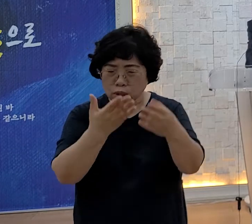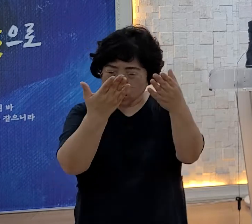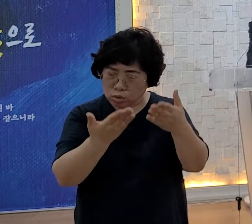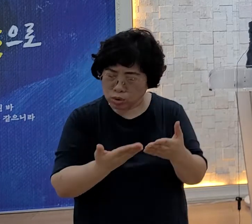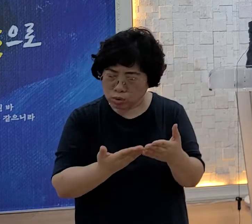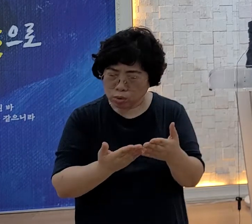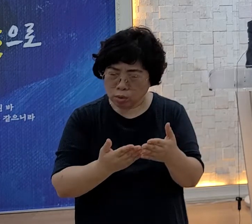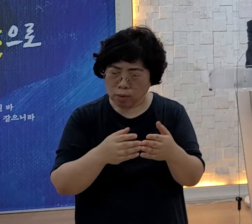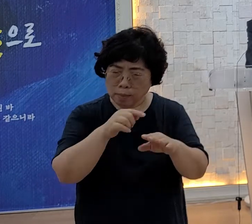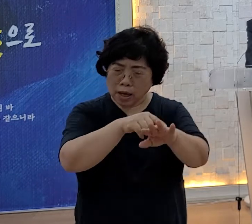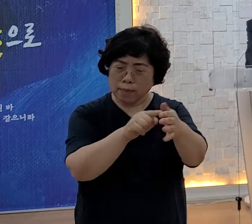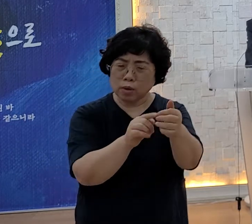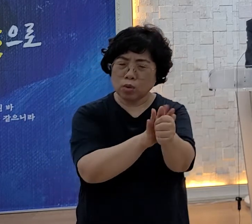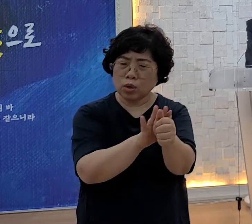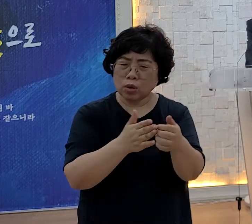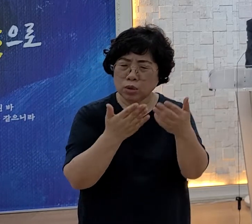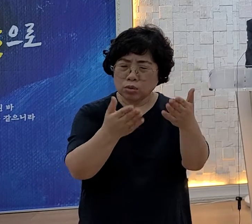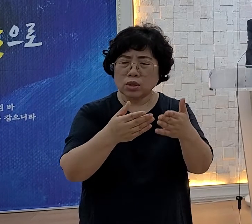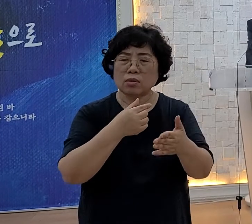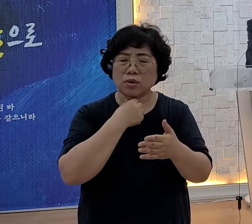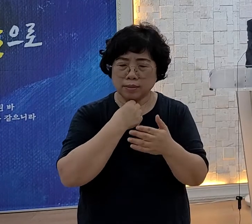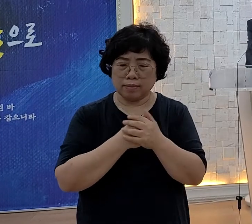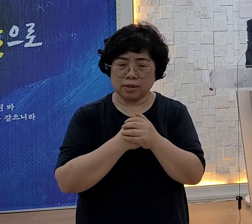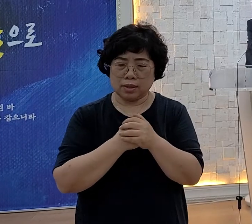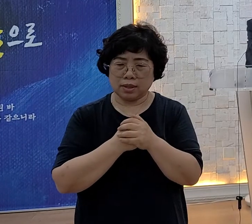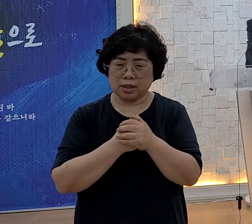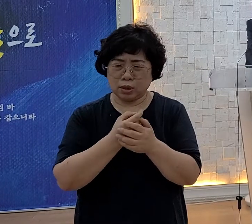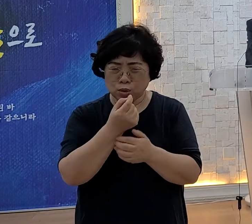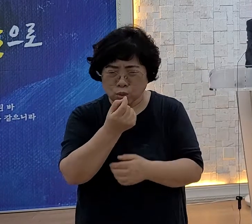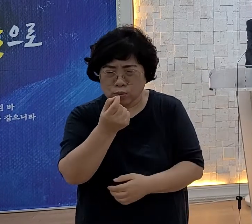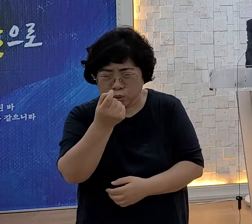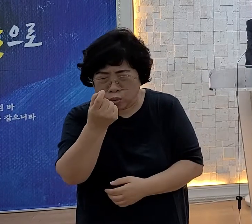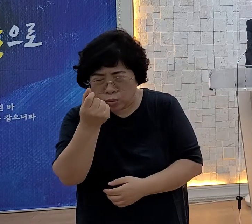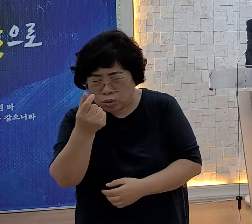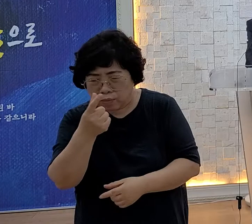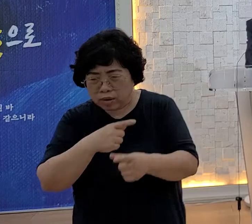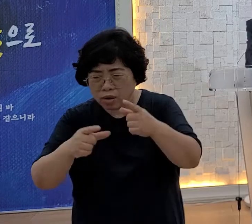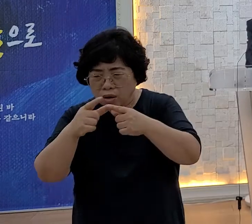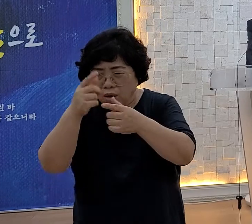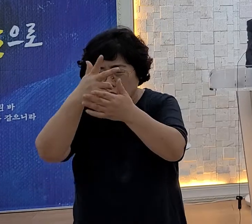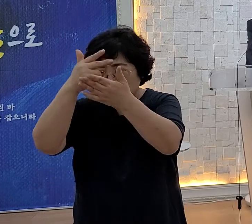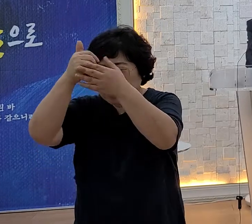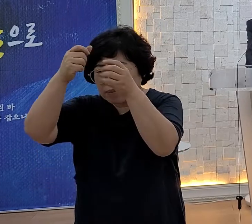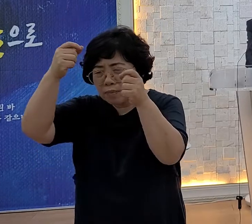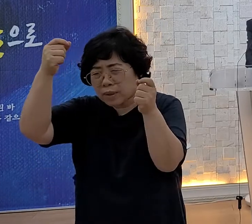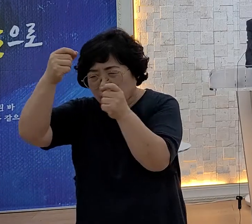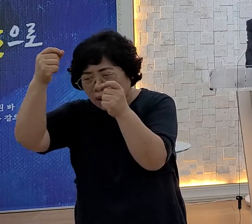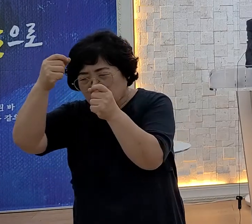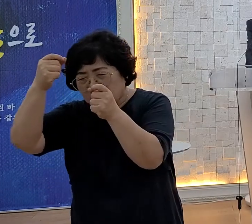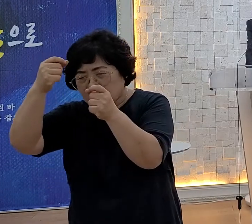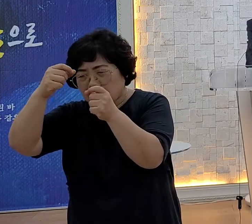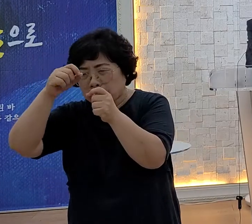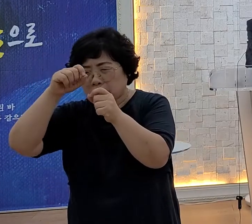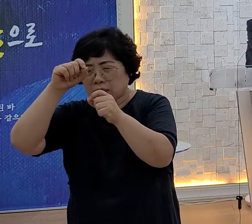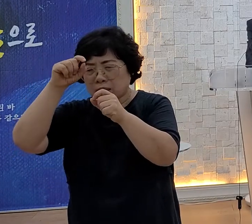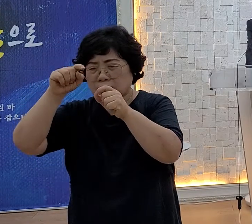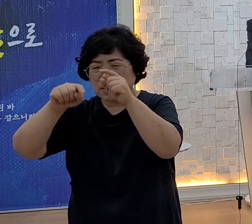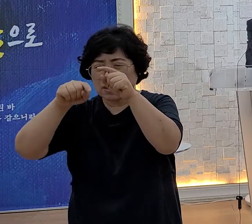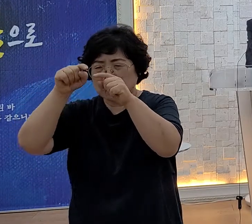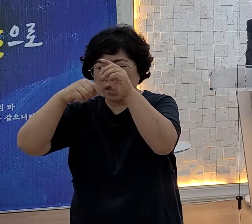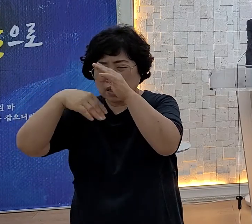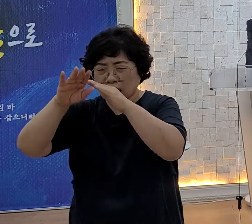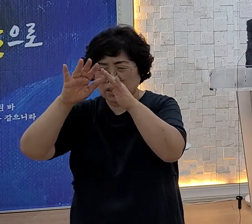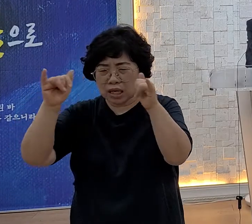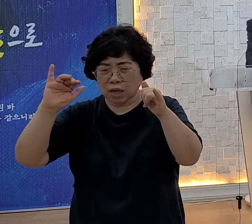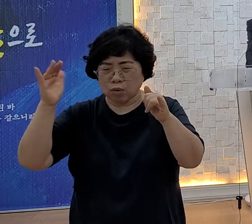마음을 위로해 주시기를 원합니다. 조금씩 더 주께로 향하는 발걸음이 되게 하시고 주